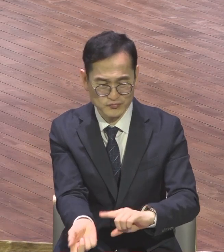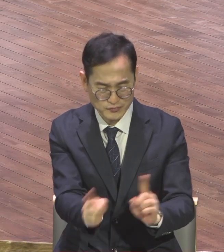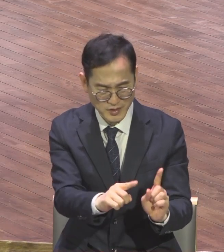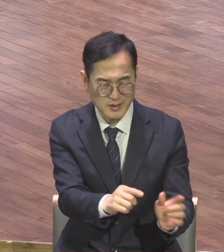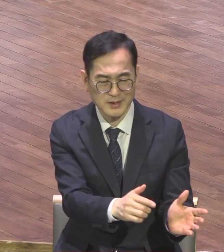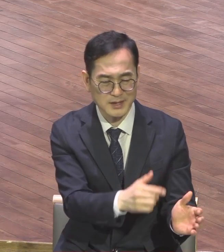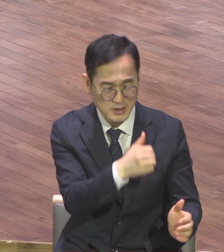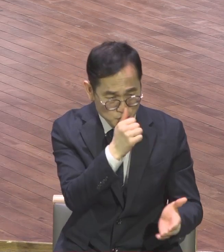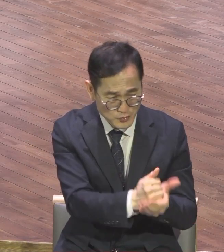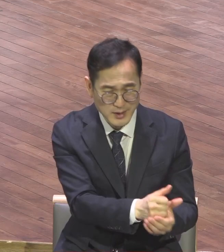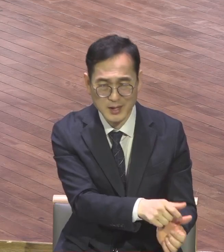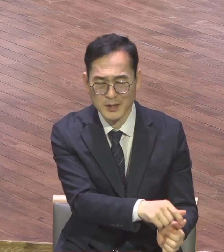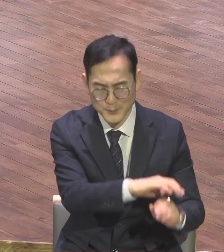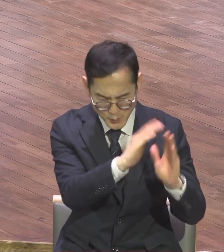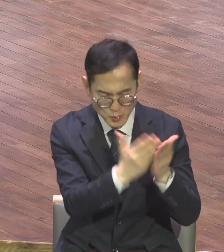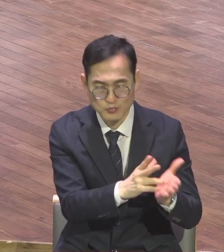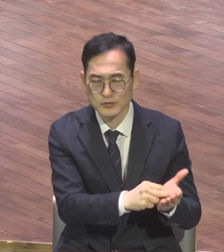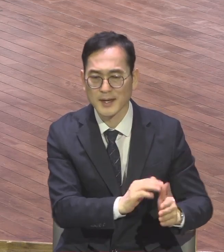해결해 주셨다.